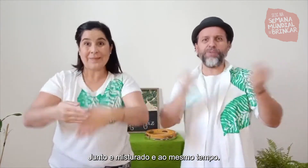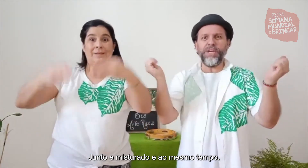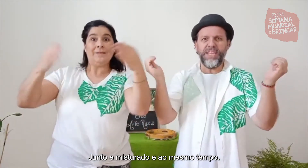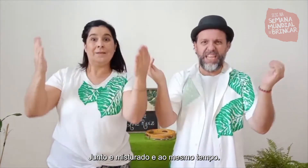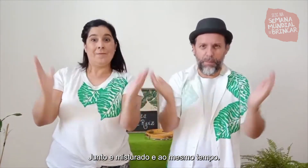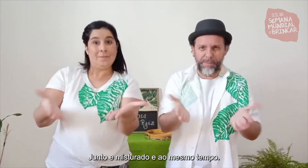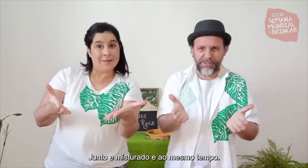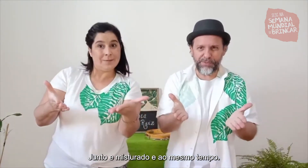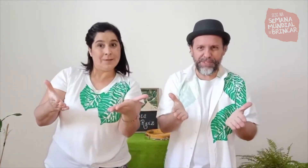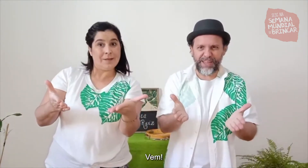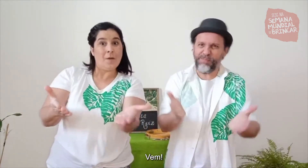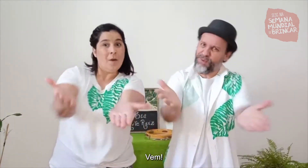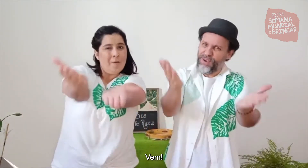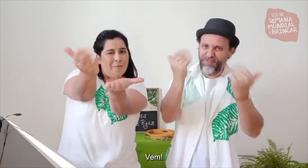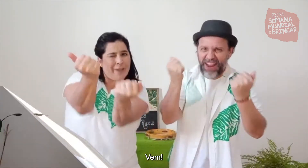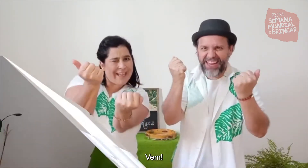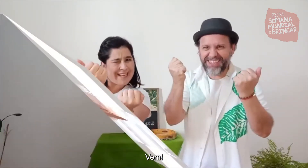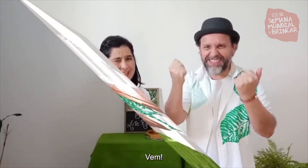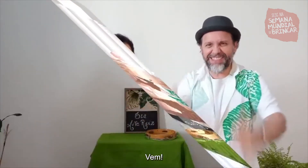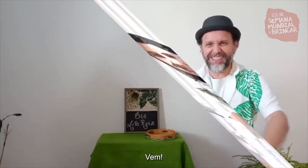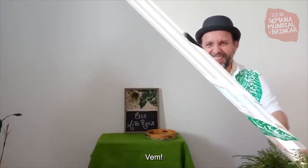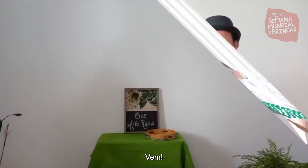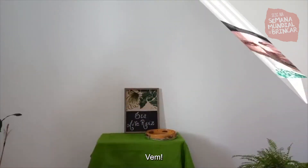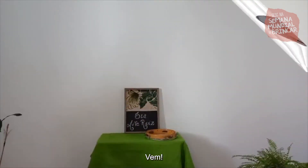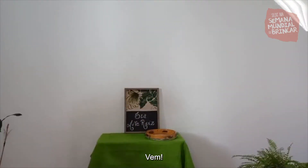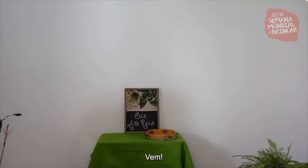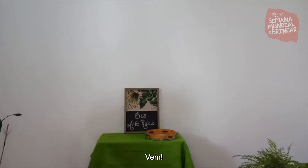e ao mesmo tempo. Vem!